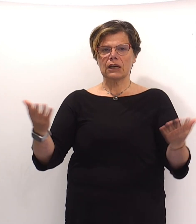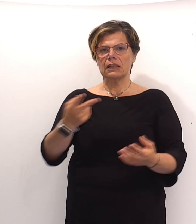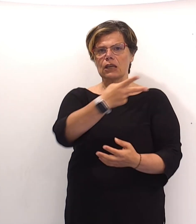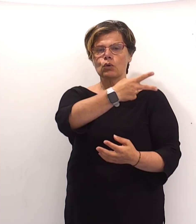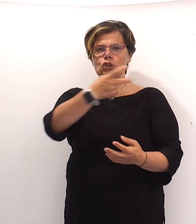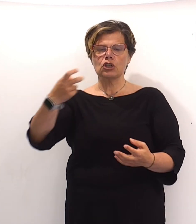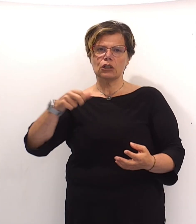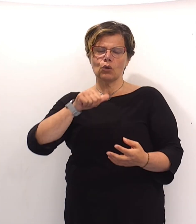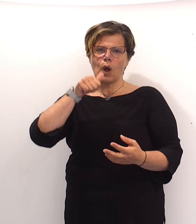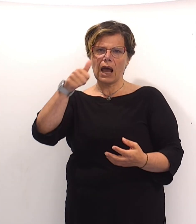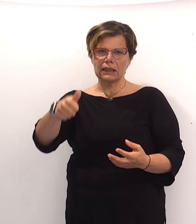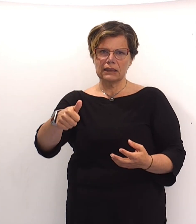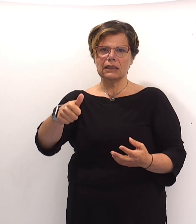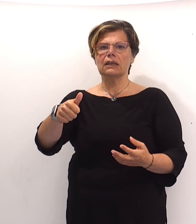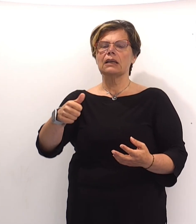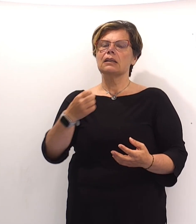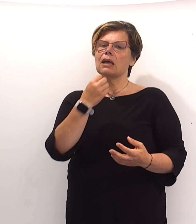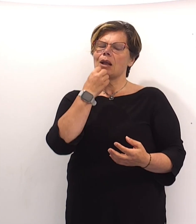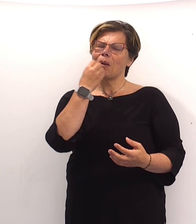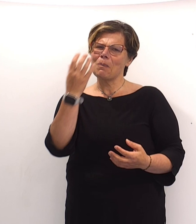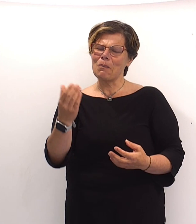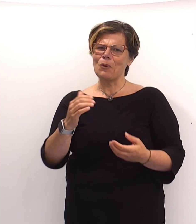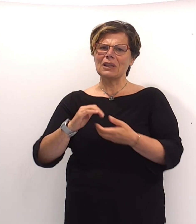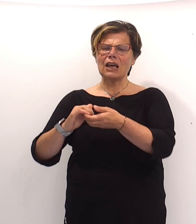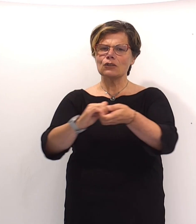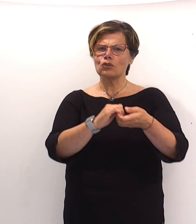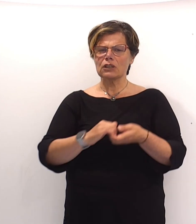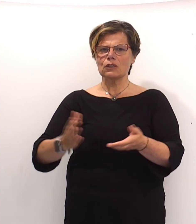bicentenario del Pio Sodalizio dei Marinai.